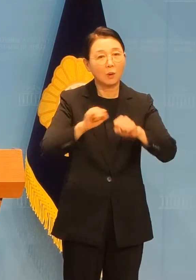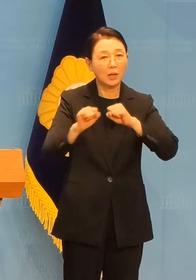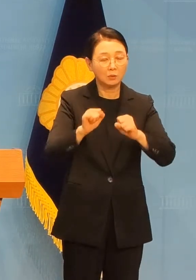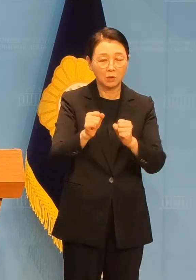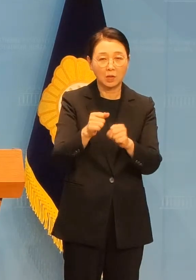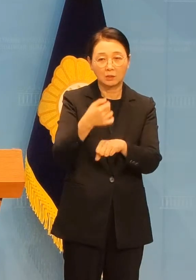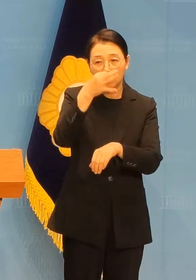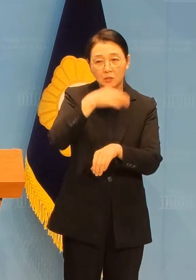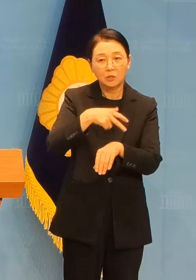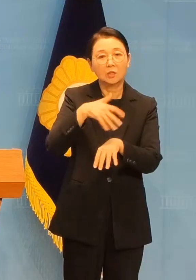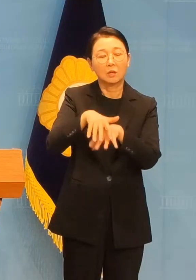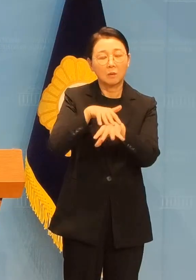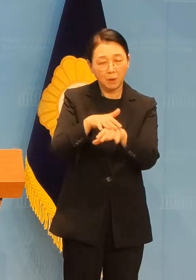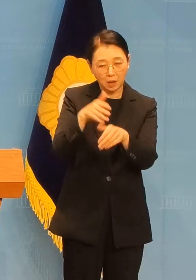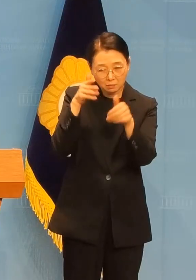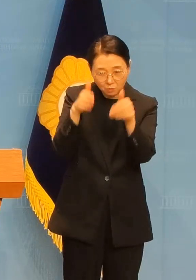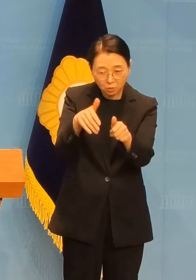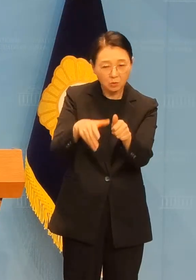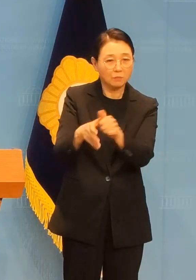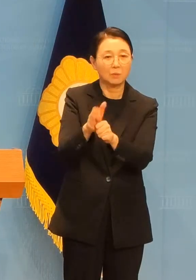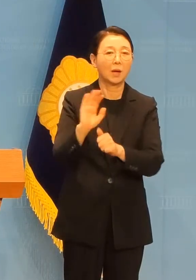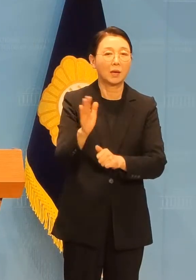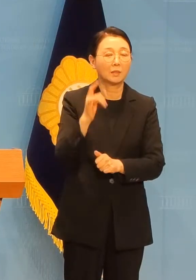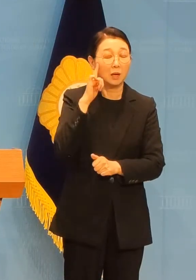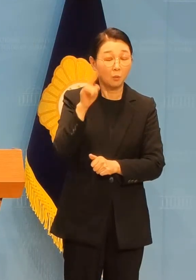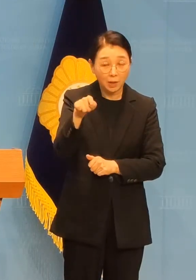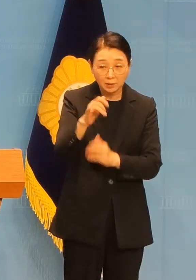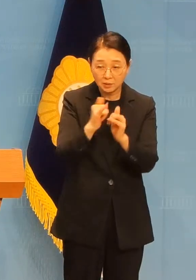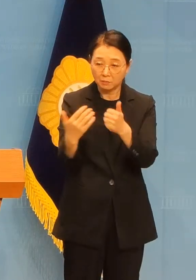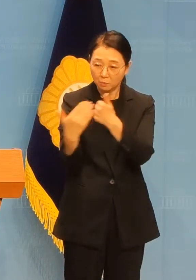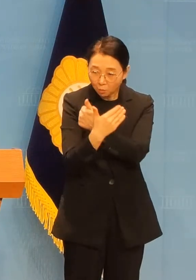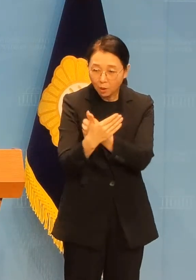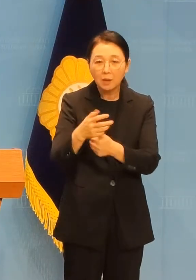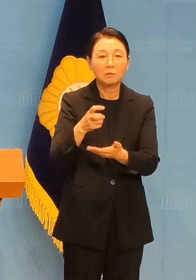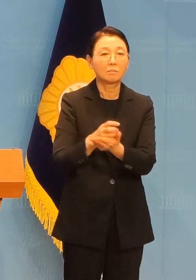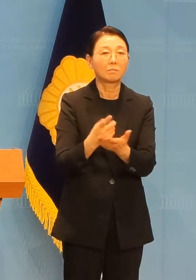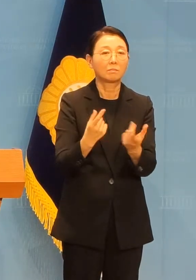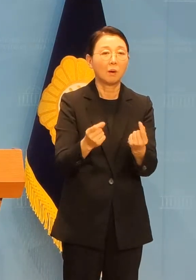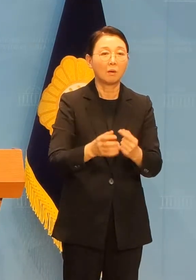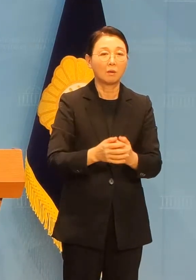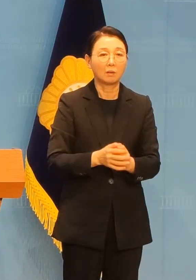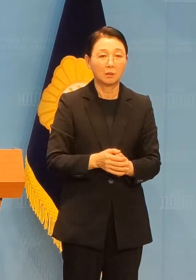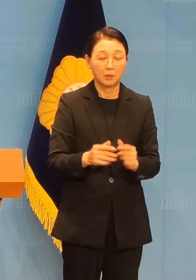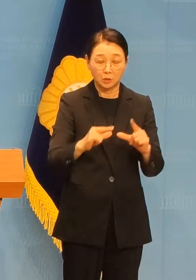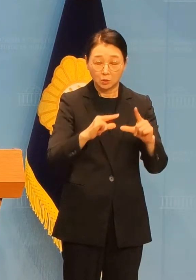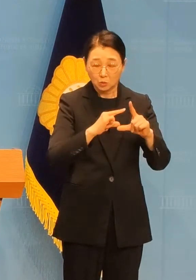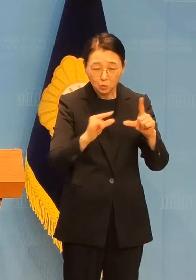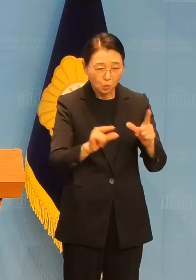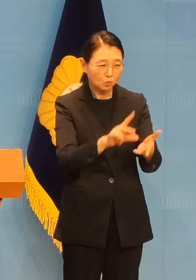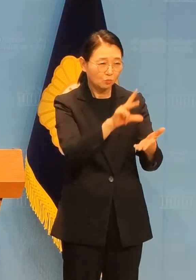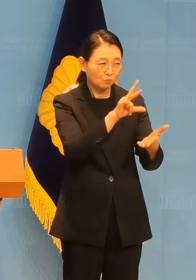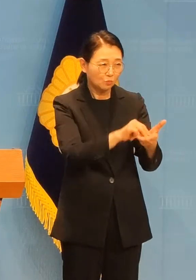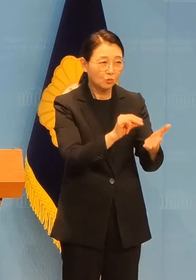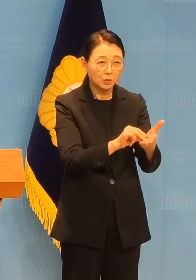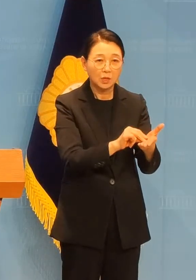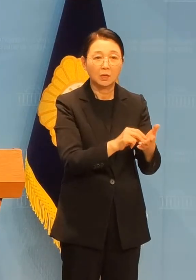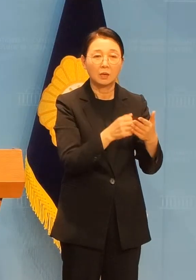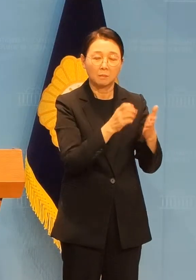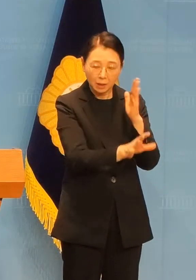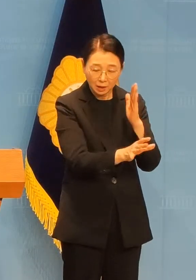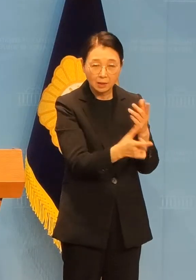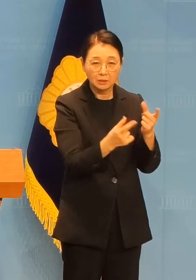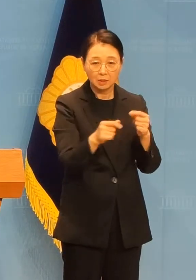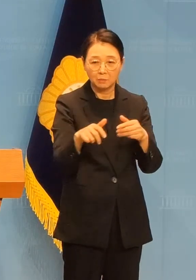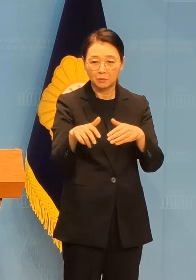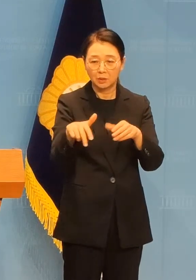법인을 결코 겨냥하지 않습니다. 오히려 그분들을 보호하는 법입니다. 소수의 일탈 때문에 전체